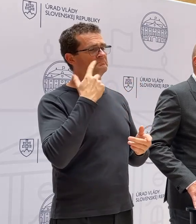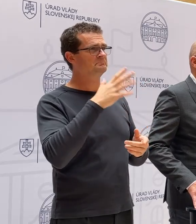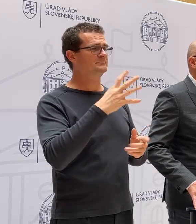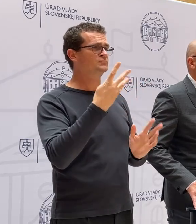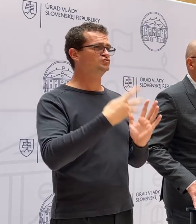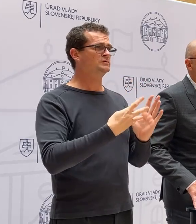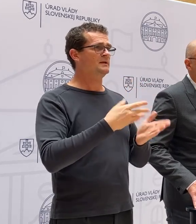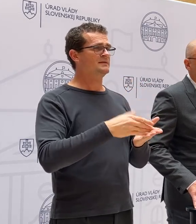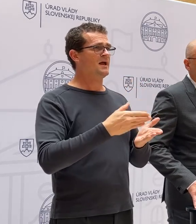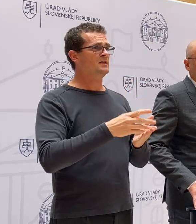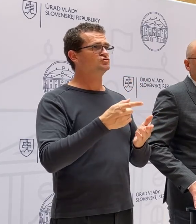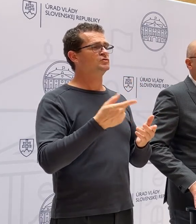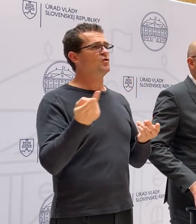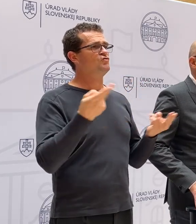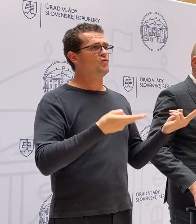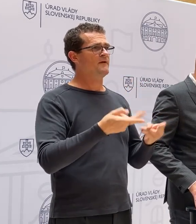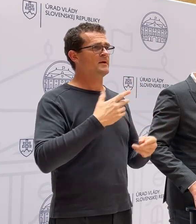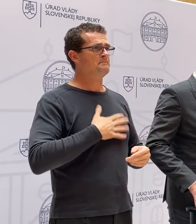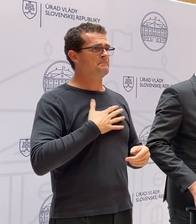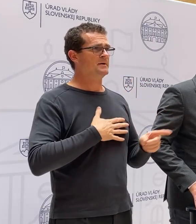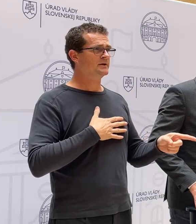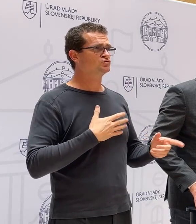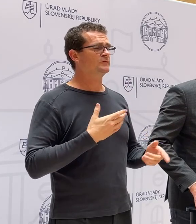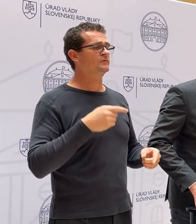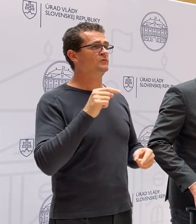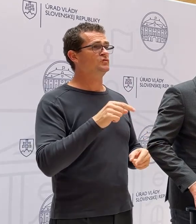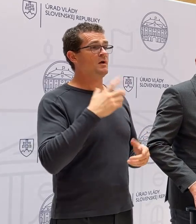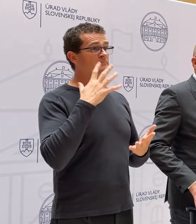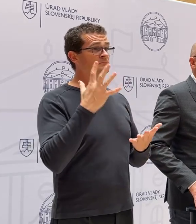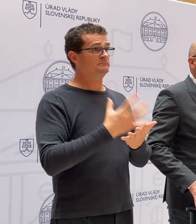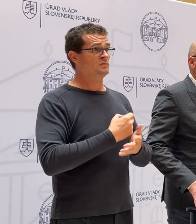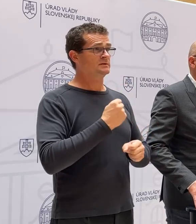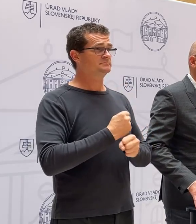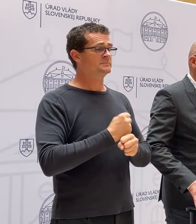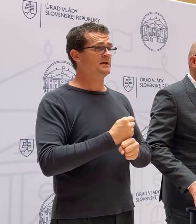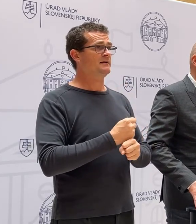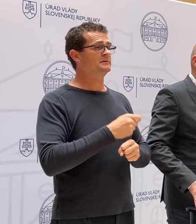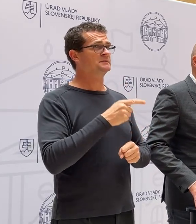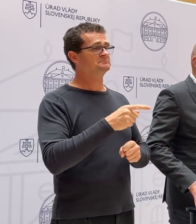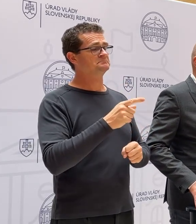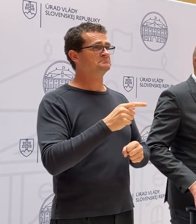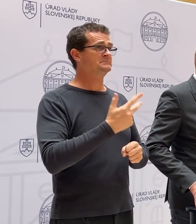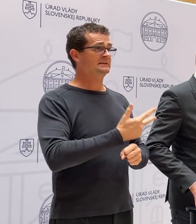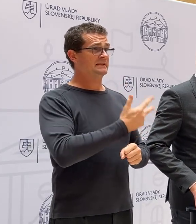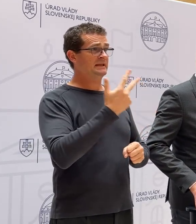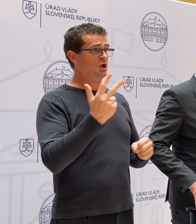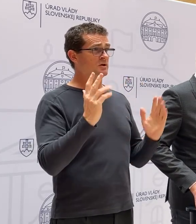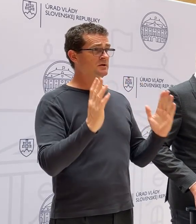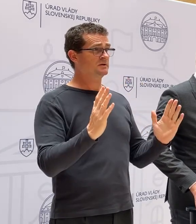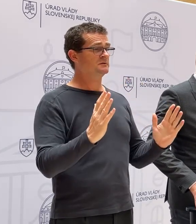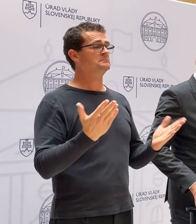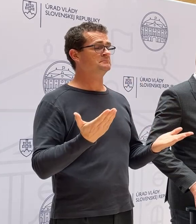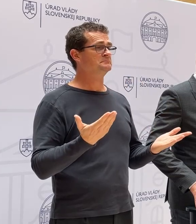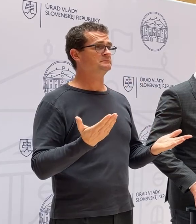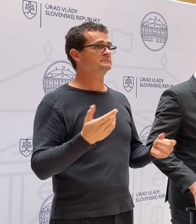odhadujem 4 tisíc u subdodávateľov bude v Prešove. Toto, ak sa podarí zrealizovať v rozsahu 3 rokov,